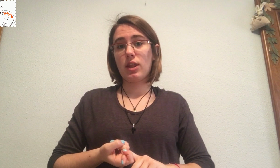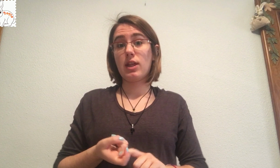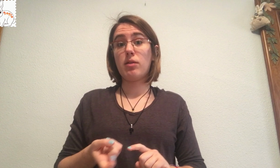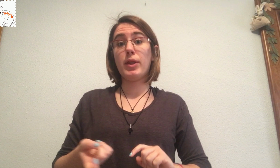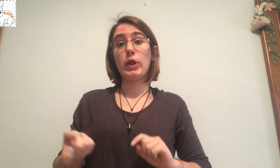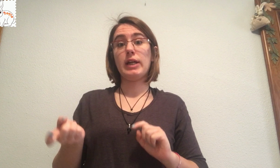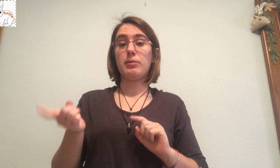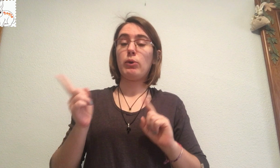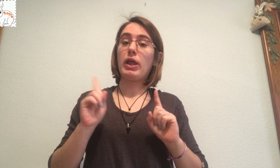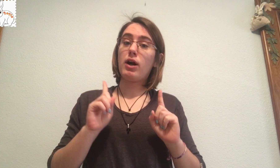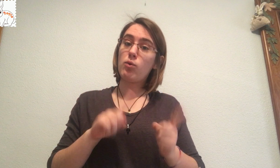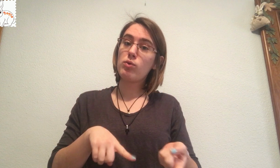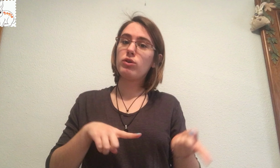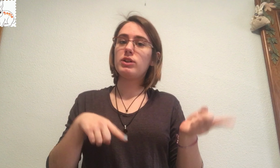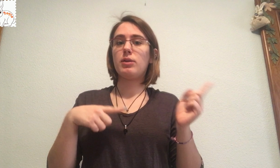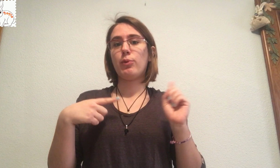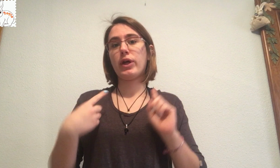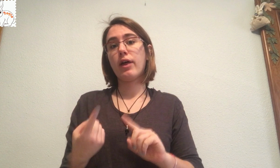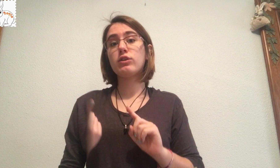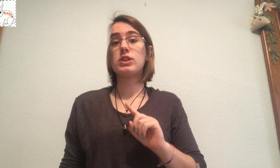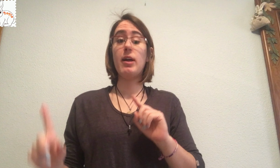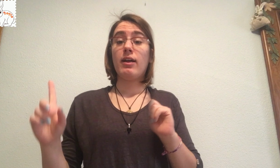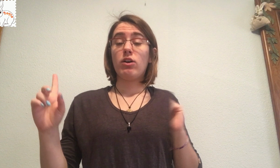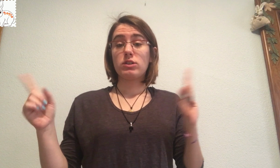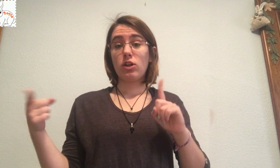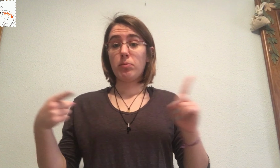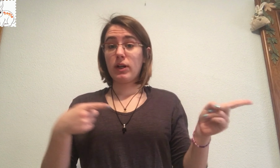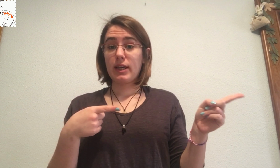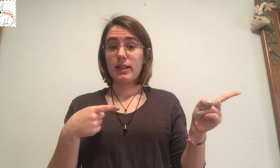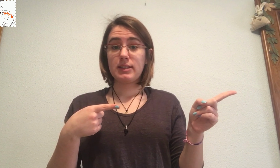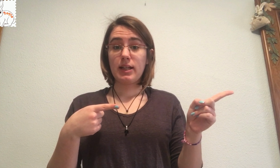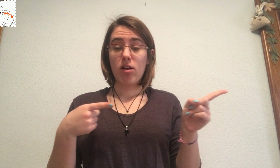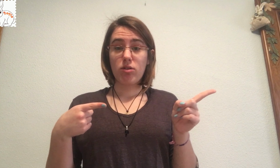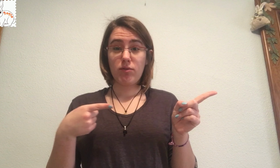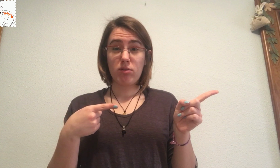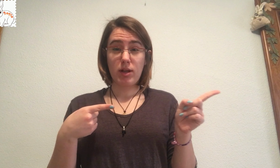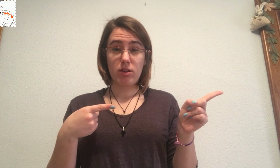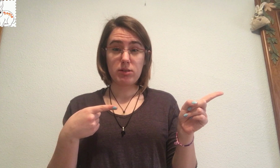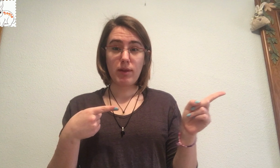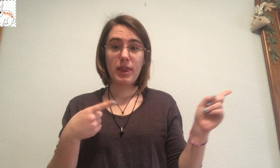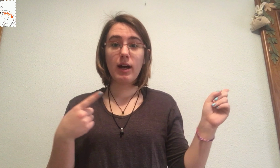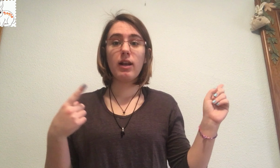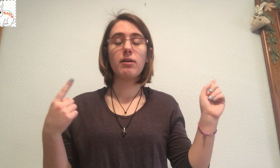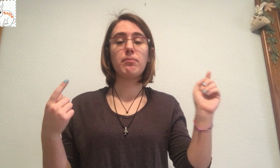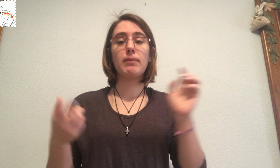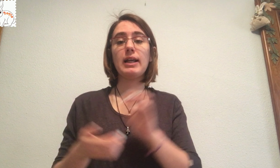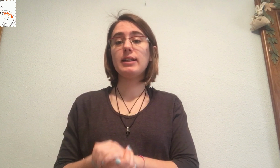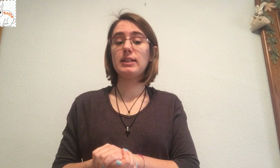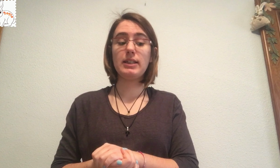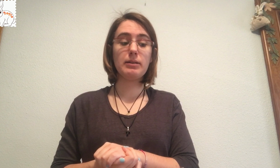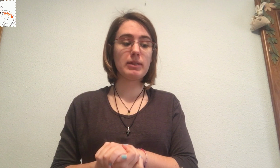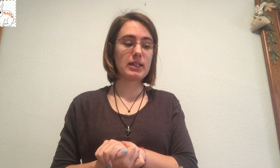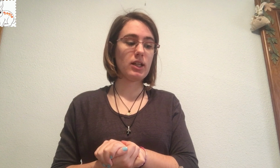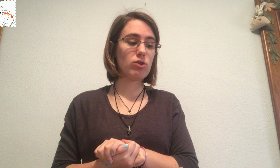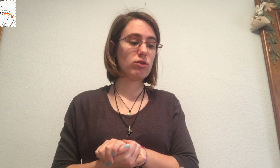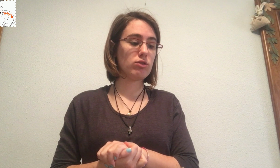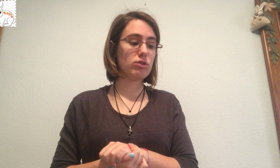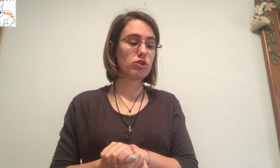hacer el vídeo de la temporada 1 y temporada 2 Os dejo por aquí si hay algo de información especial, vale, y mientras tanto os